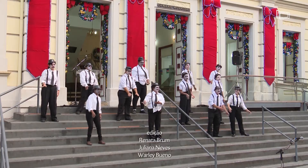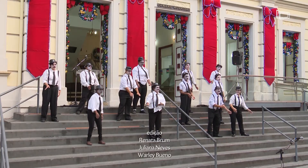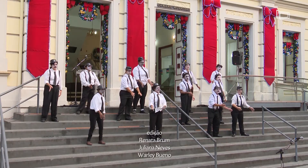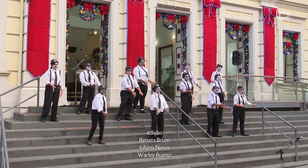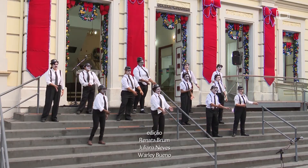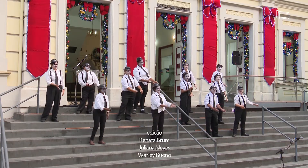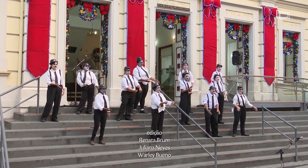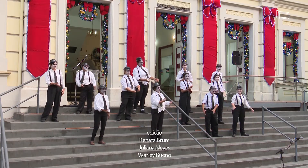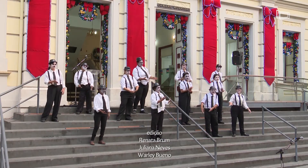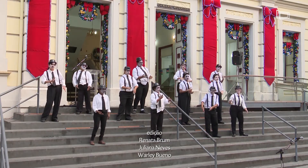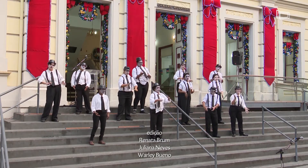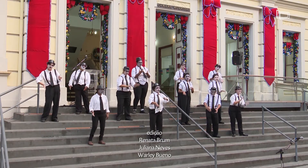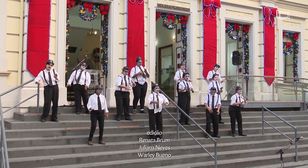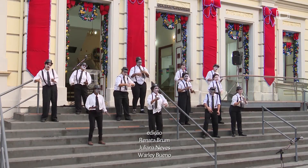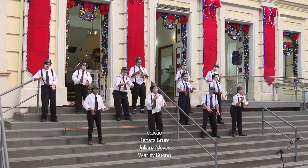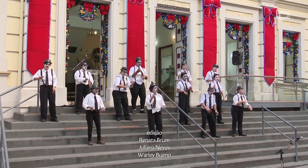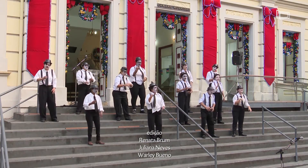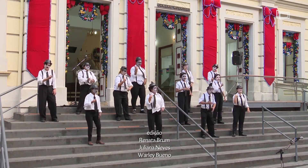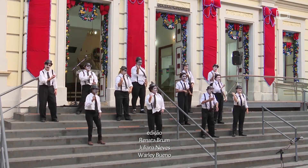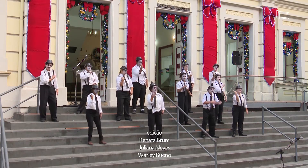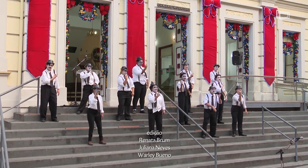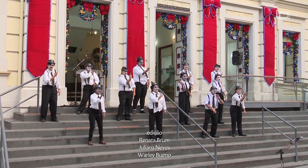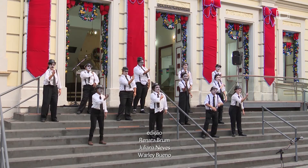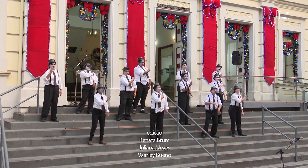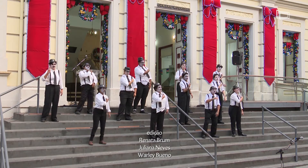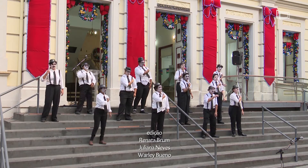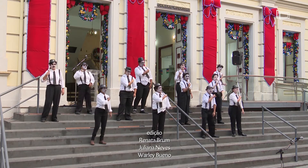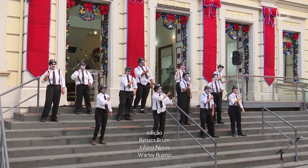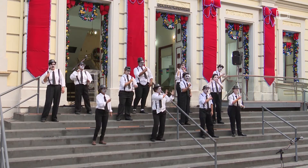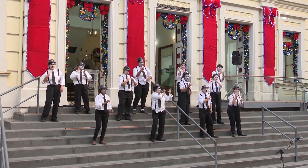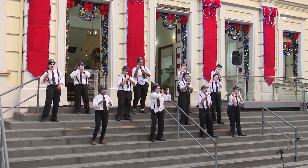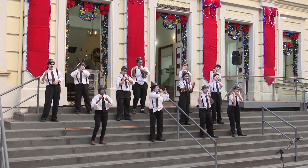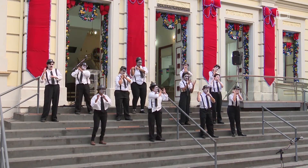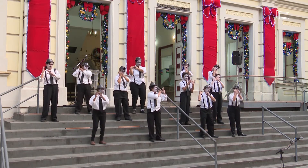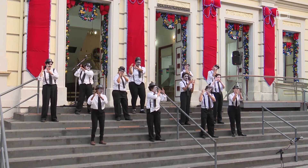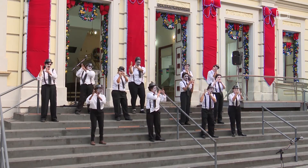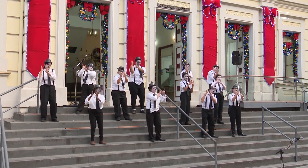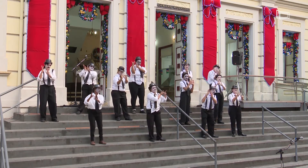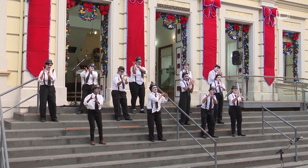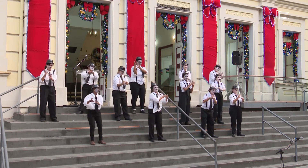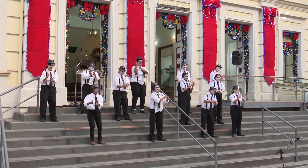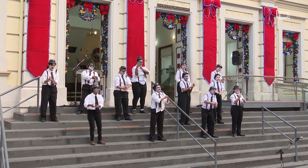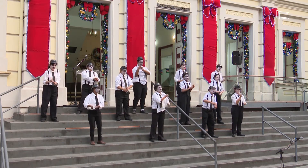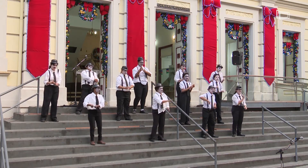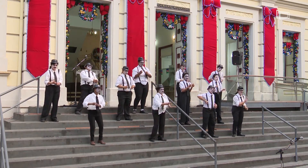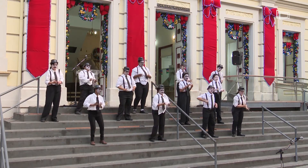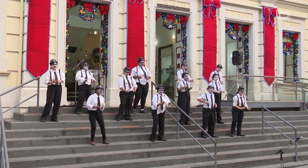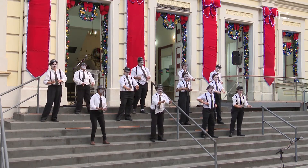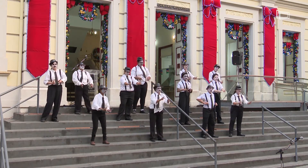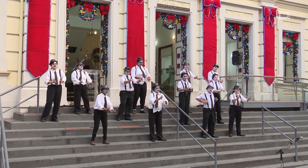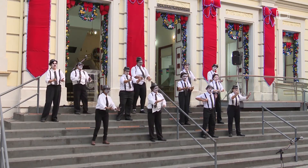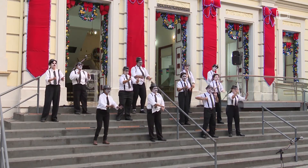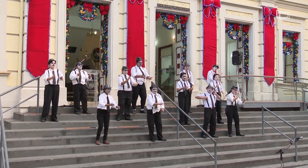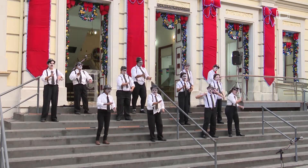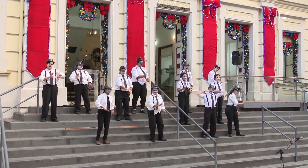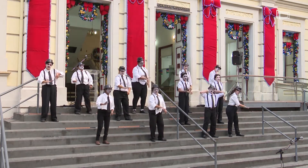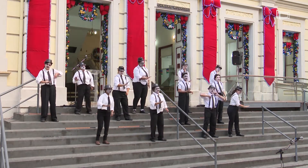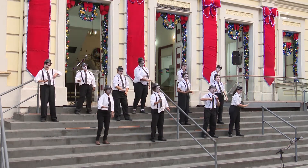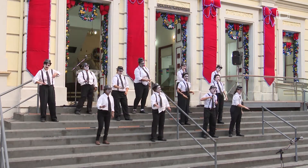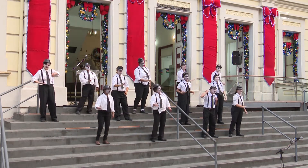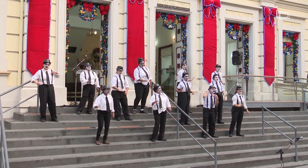Além da música, o grupo também fez uma homenagem a Charlie Chaplin. Já foram aí, né? Criança